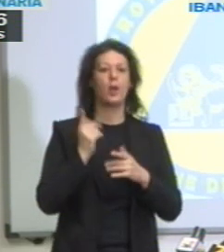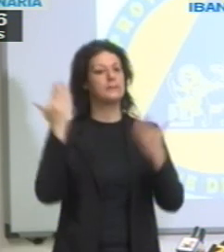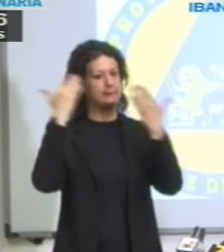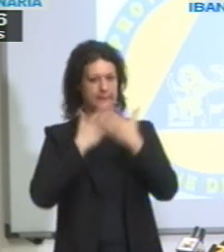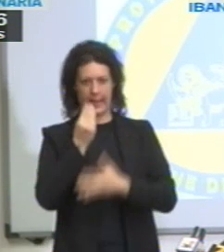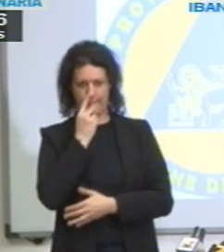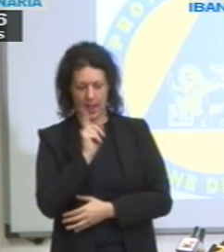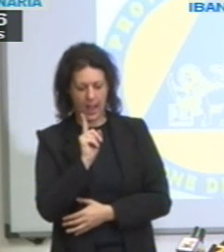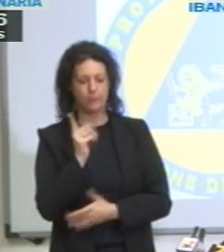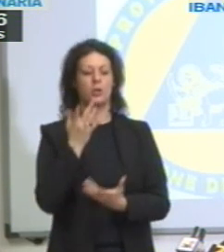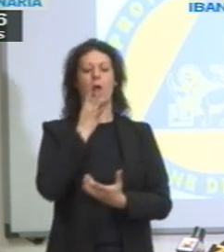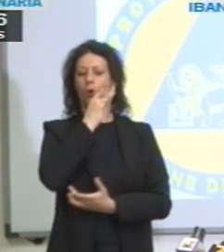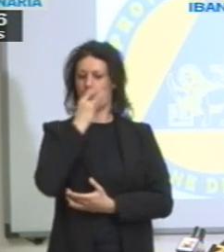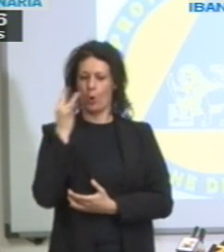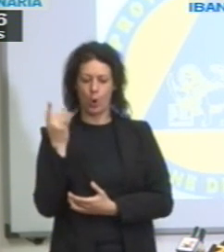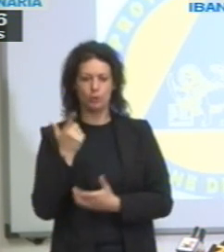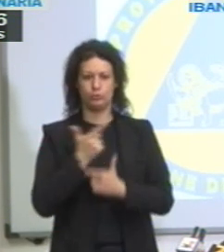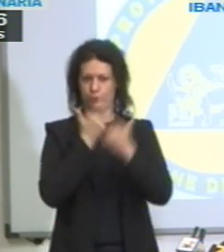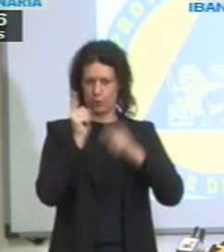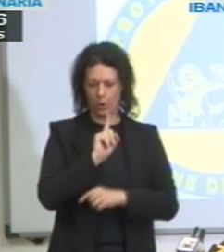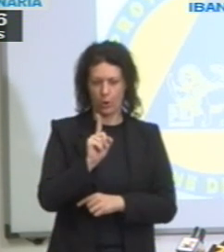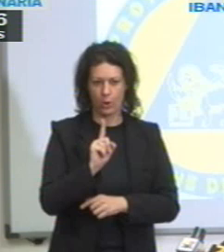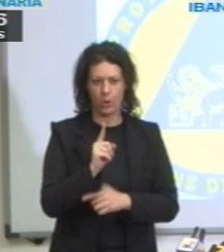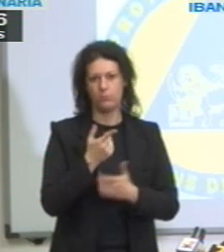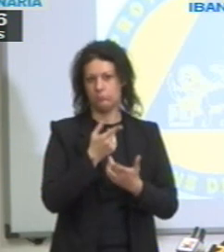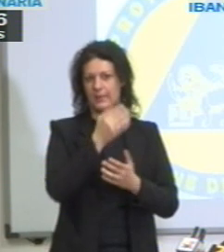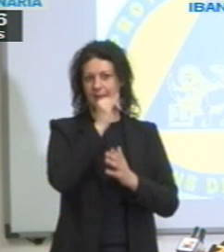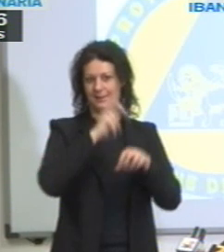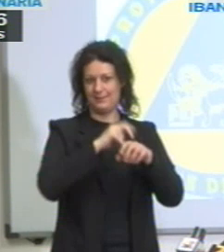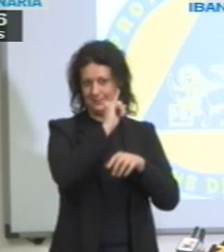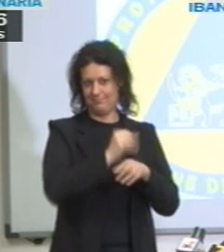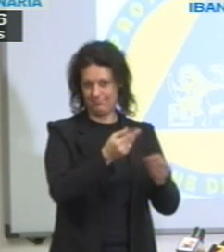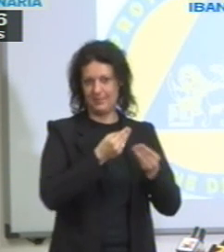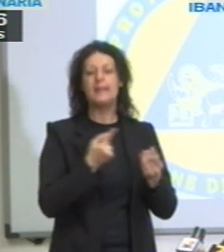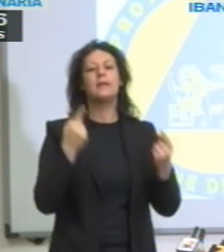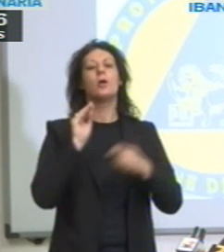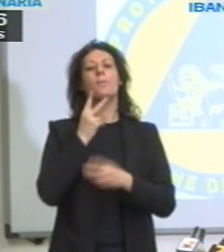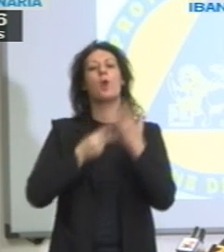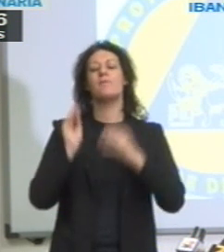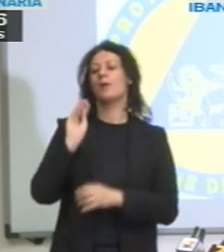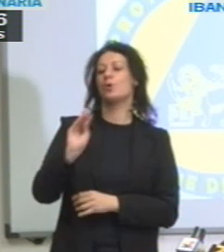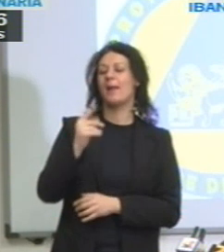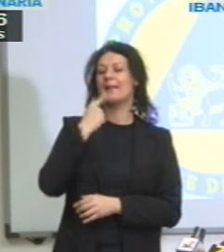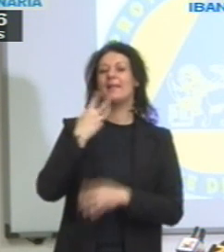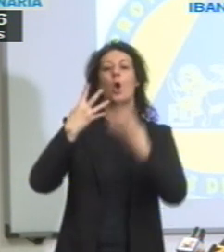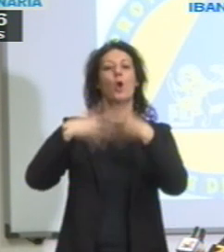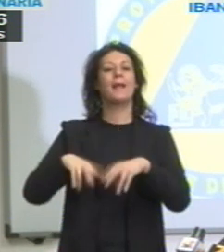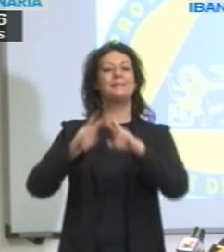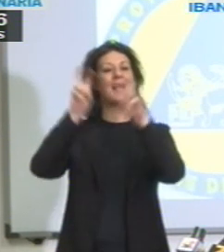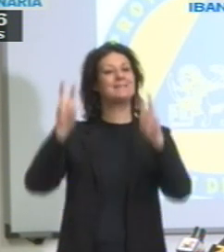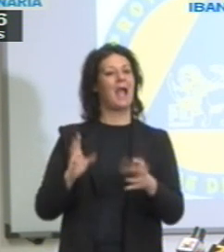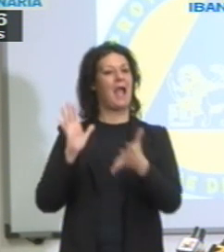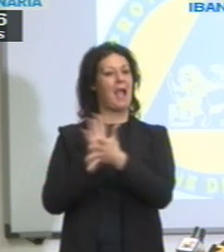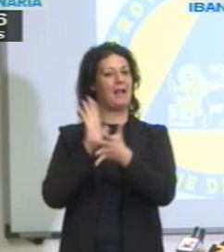i dolci e altre robe, ok. Se poi lo chiedete a uno che organizza la sagra con la polenta e salsicce, vi dice che potete mangiare